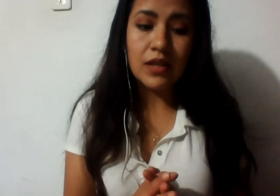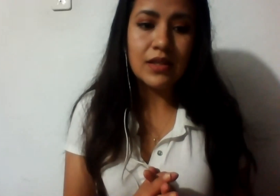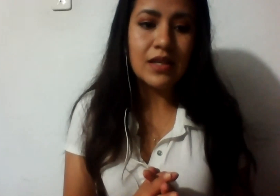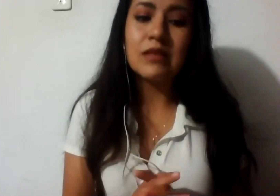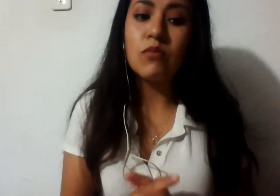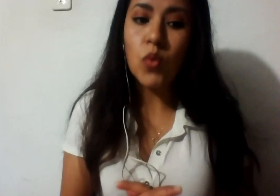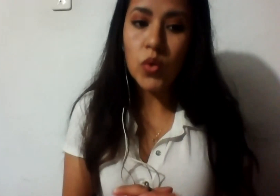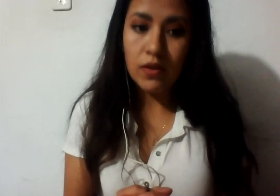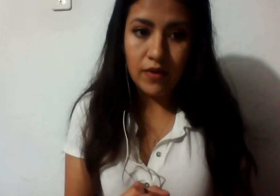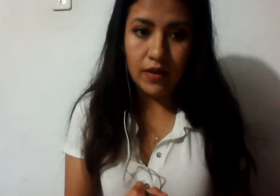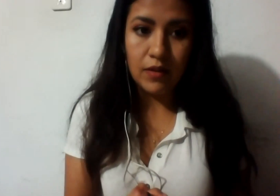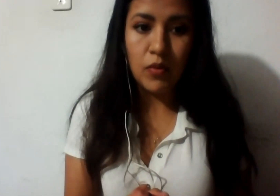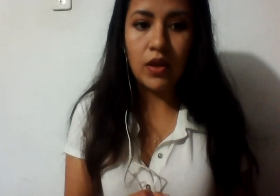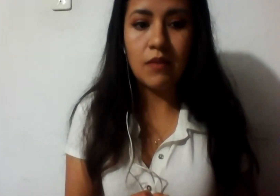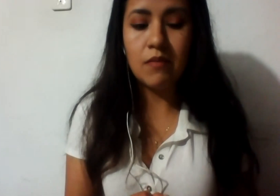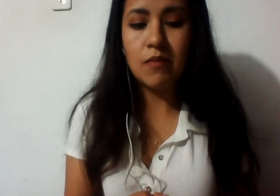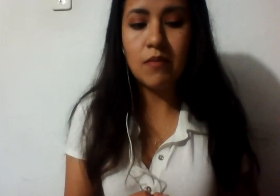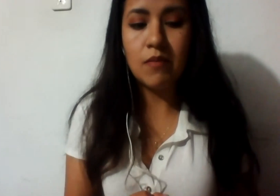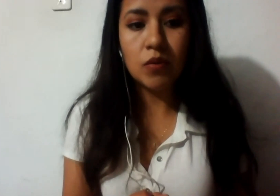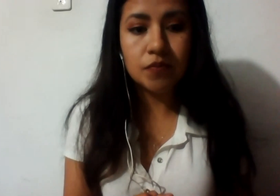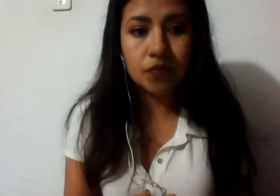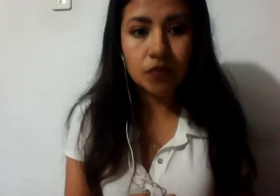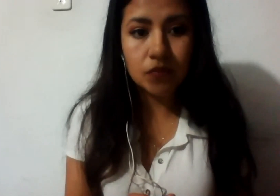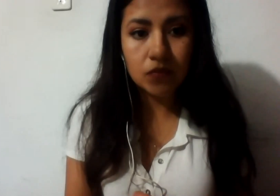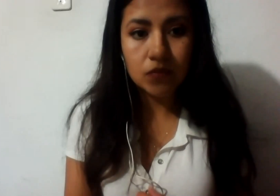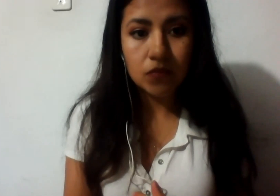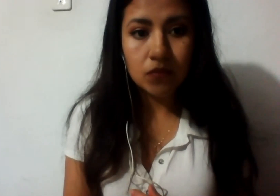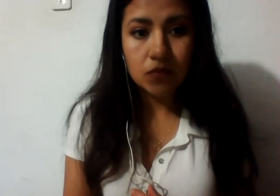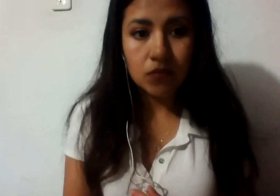del español y las señas es muy diferente. Por ejemplo,